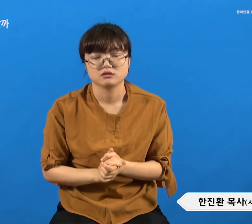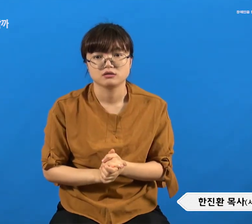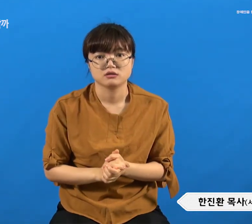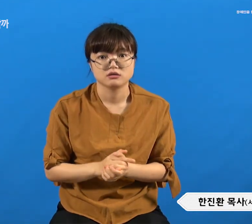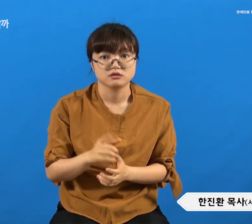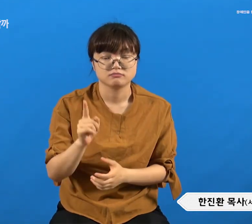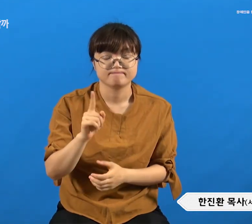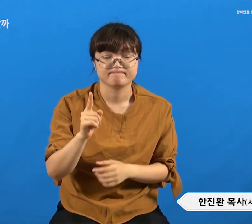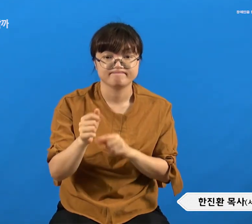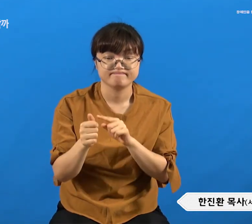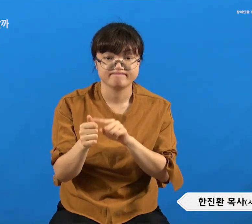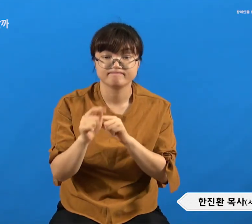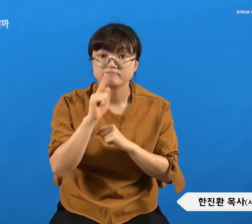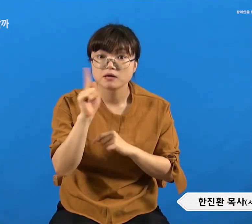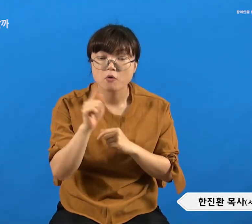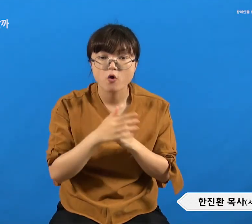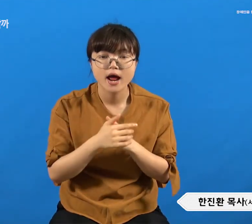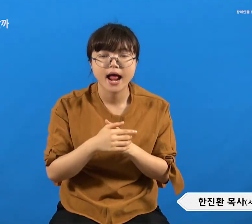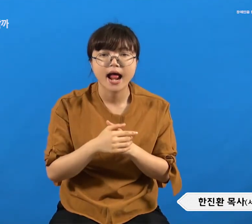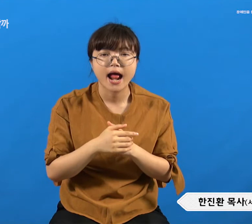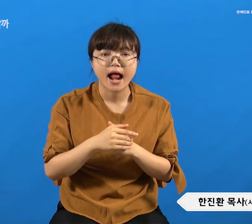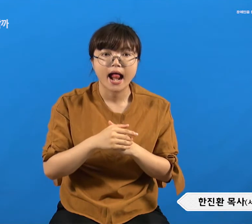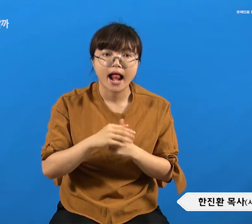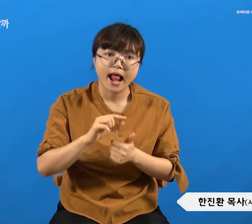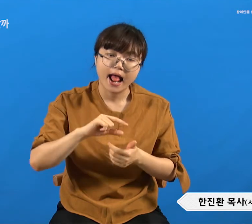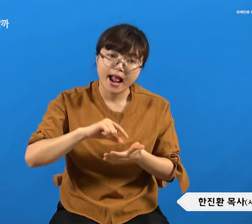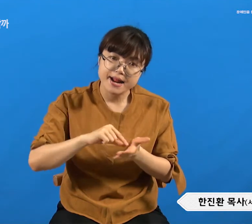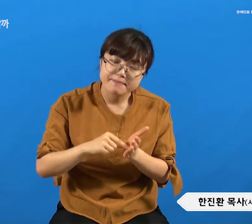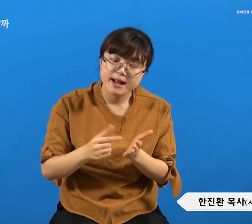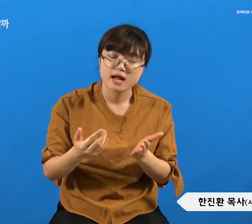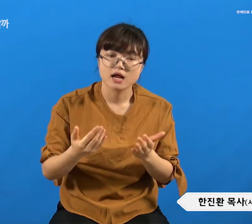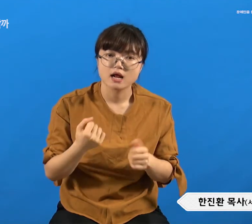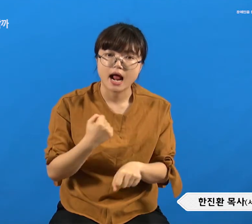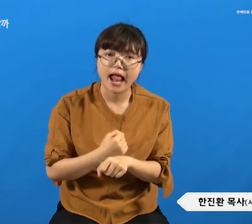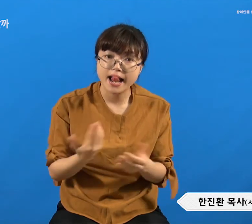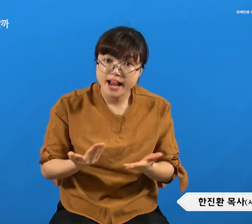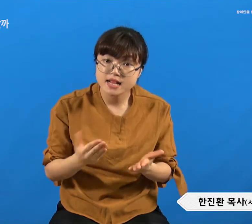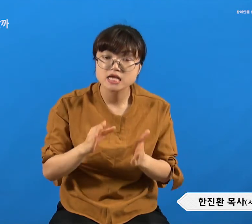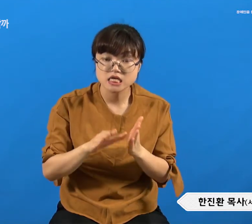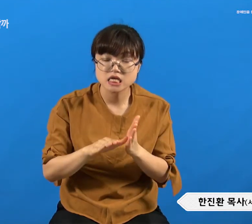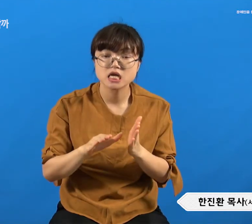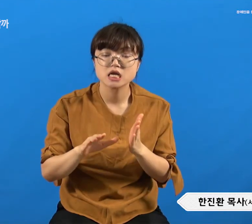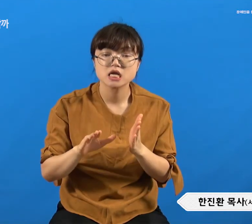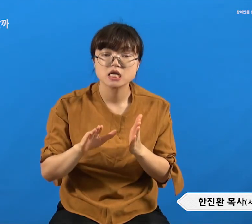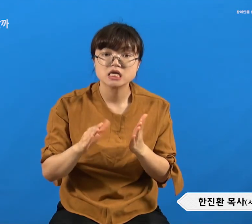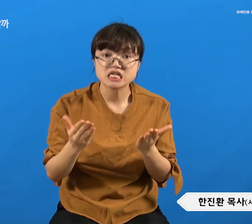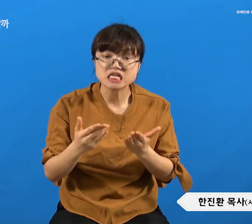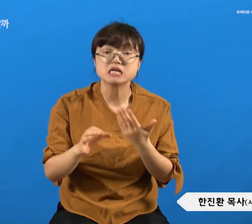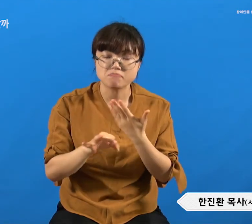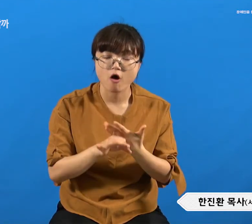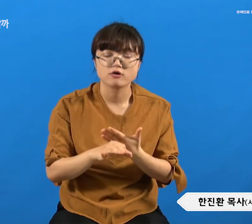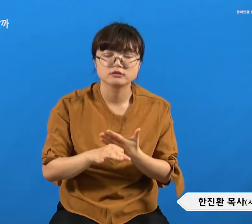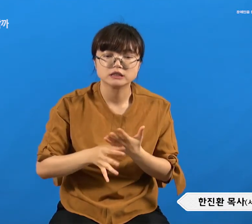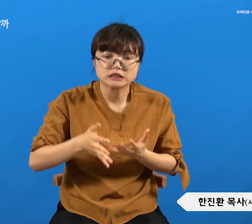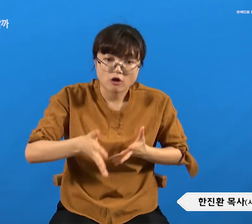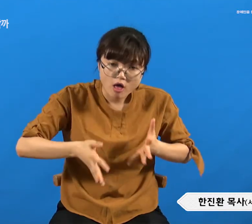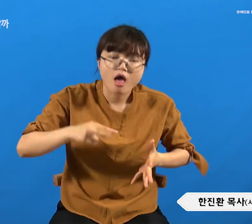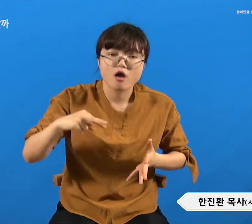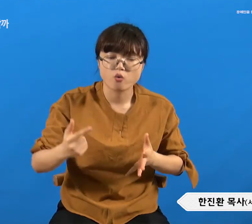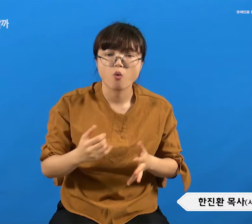체스턴 경은 이렇게 말했습니다. 할 만한 가치가 있는 일은 서투르게라도 할 만한 가치가